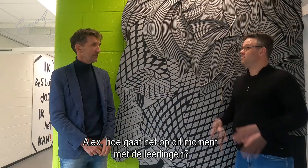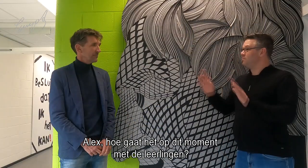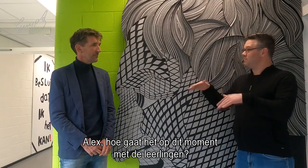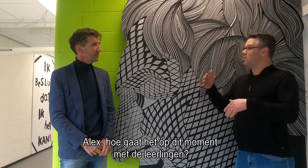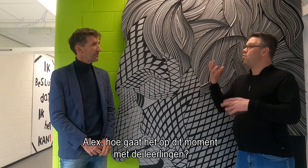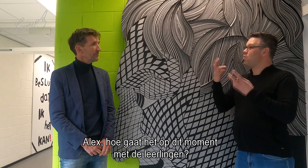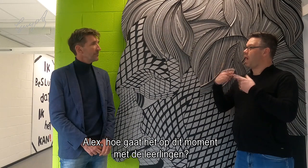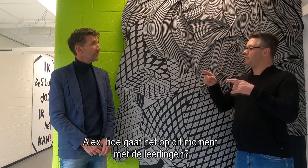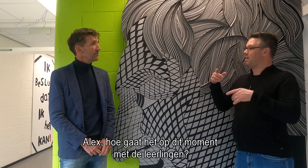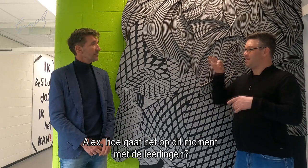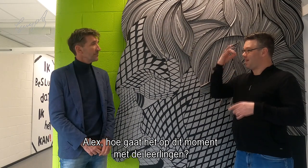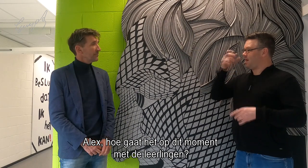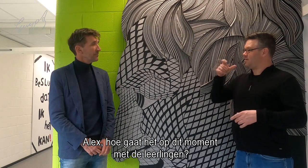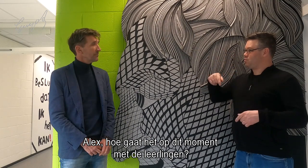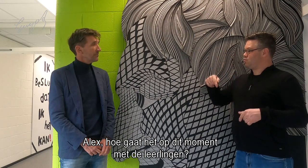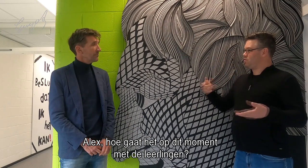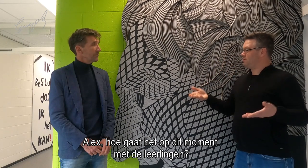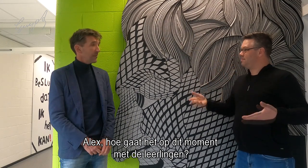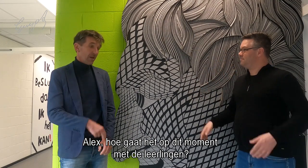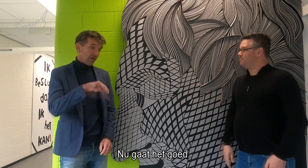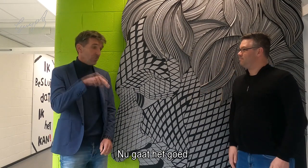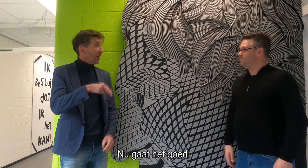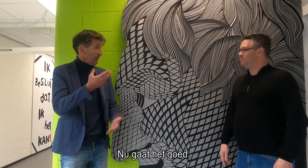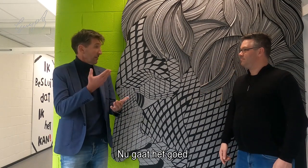Alex, hoe gaat het op dit moment met de leerlingen? Nu gaat het goed.